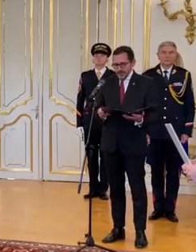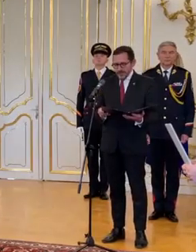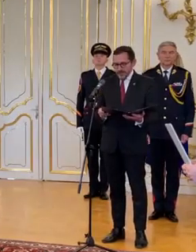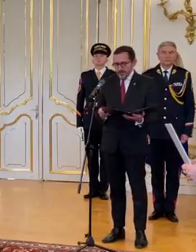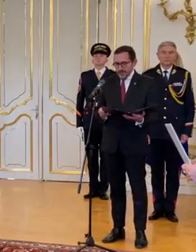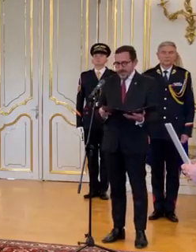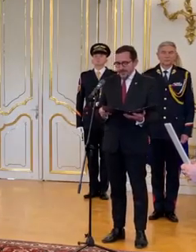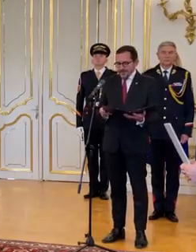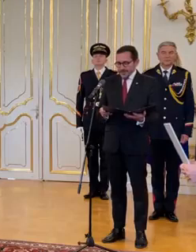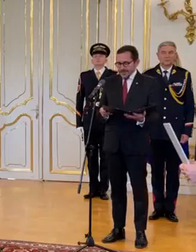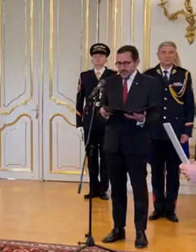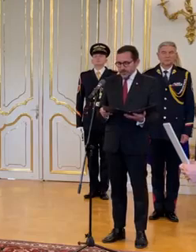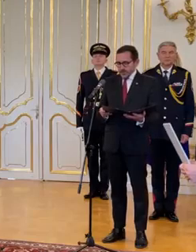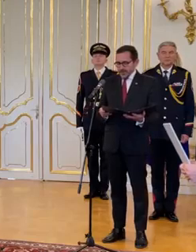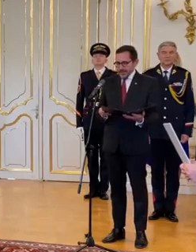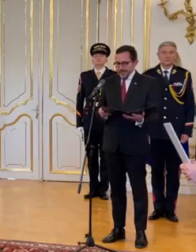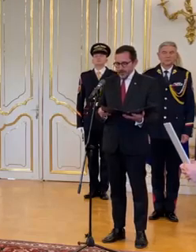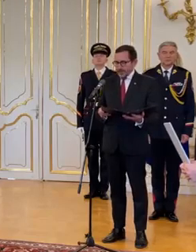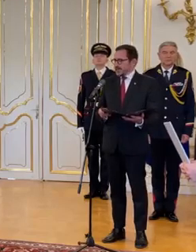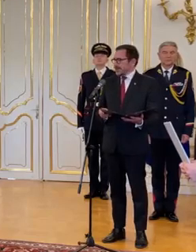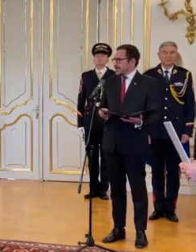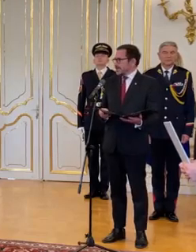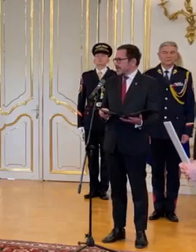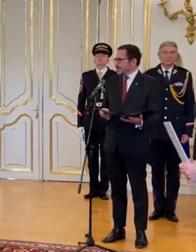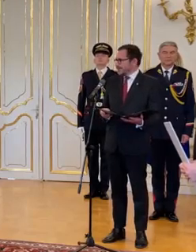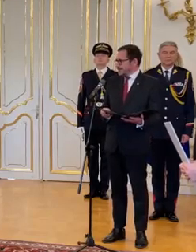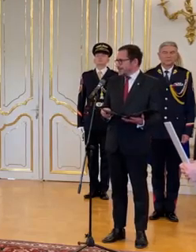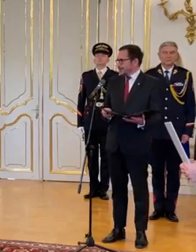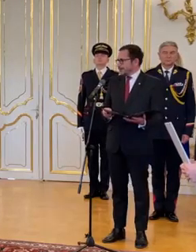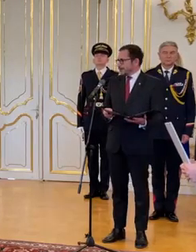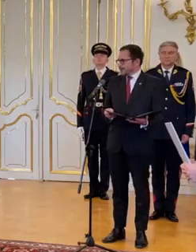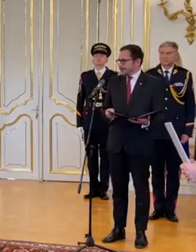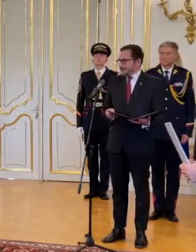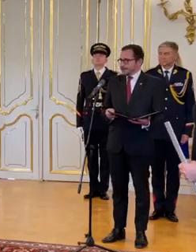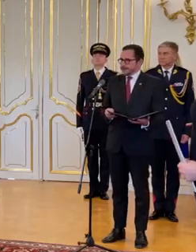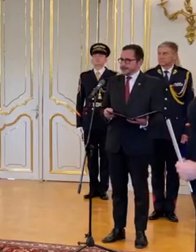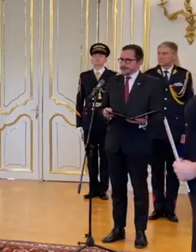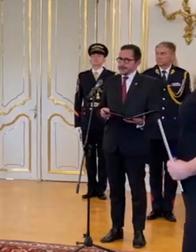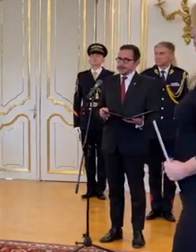Slovenskej republiky a prevzal z jej rúk dekrét o prijatí demisie.